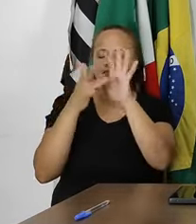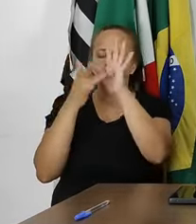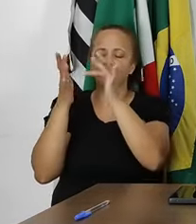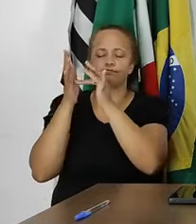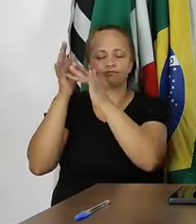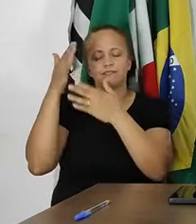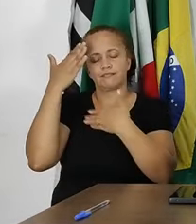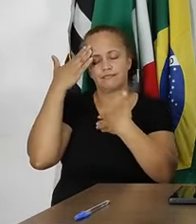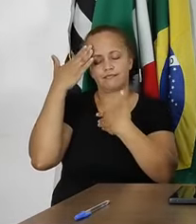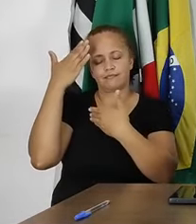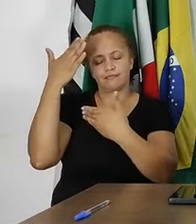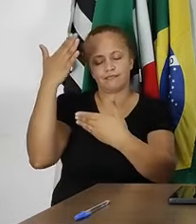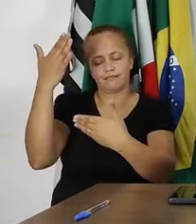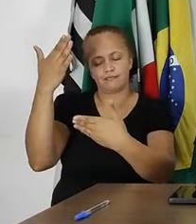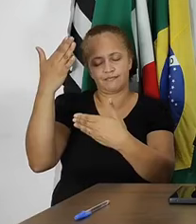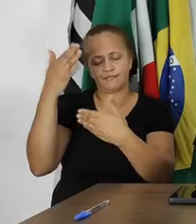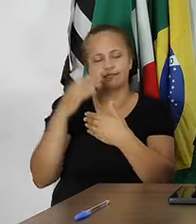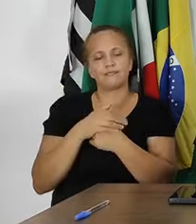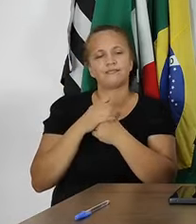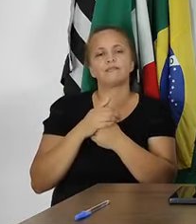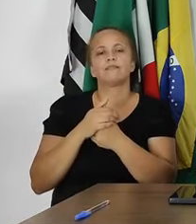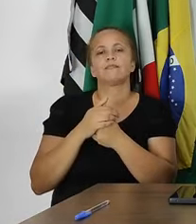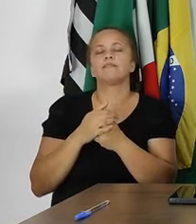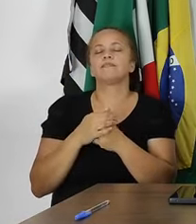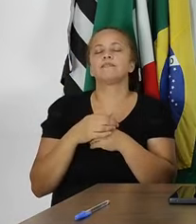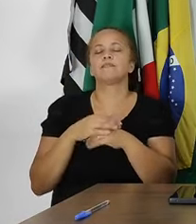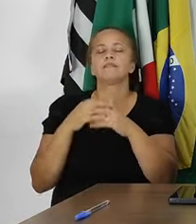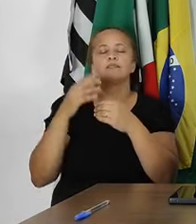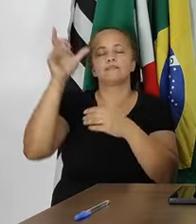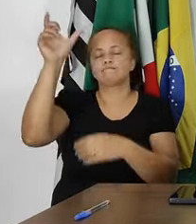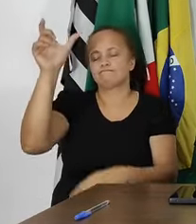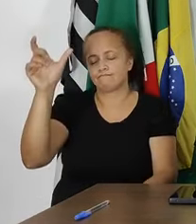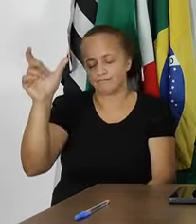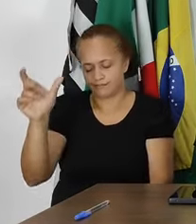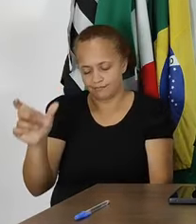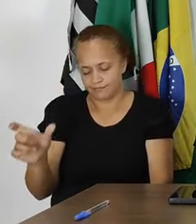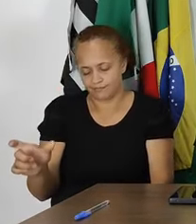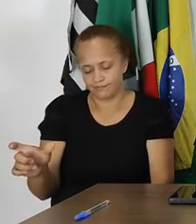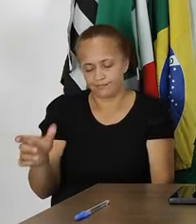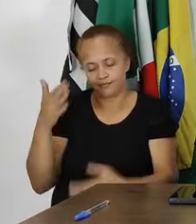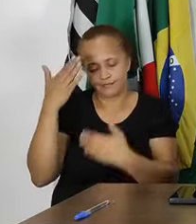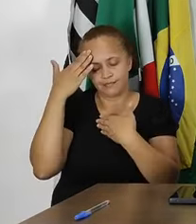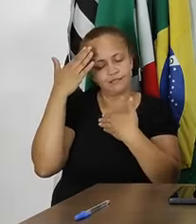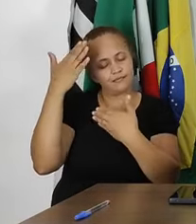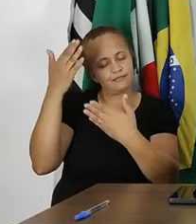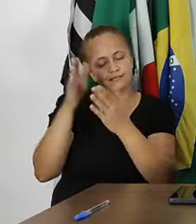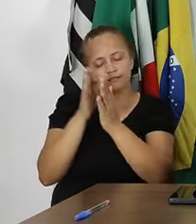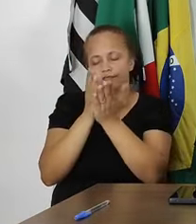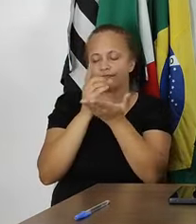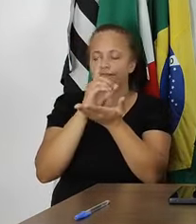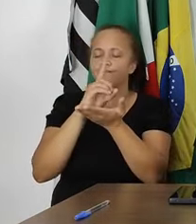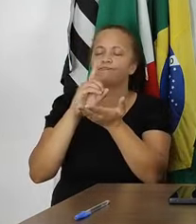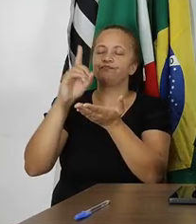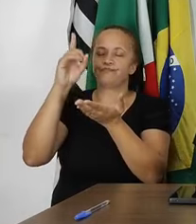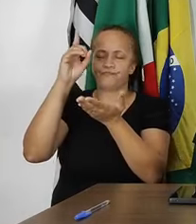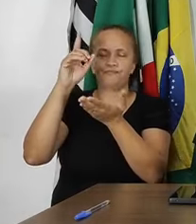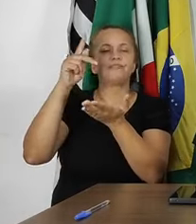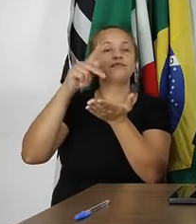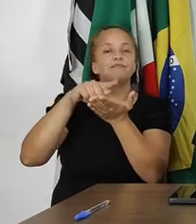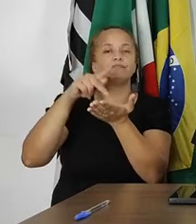esse tempo tão precioso, tão maravilhoso na sua presença. Te agradecemos por sua palavra, que é a